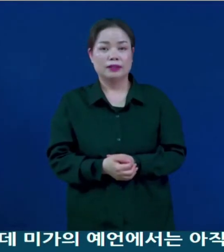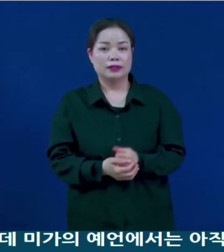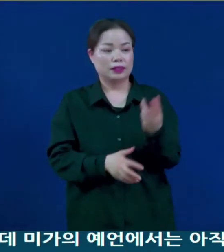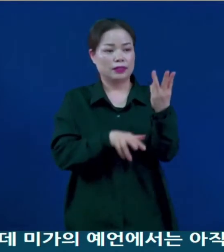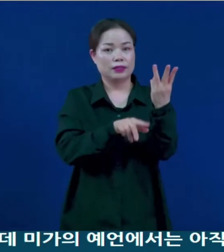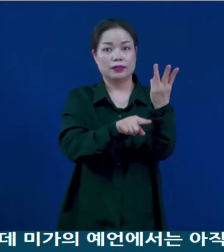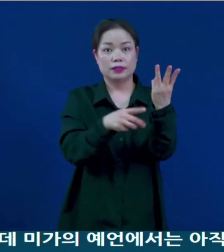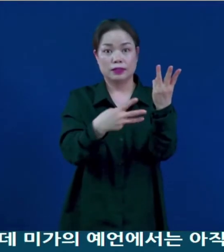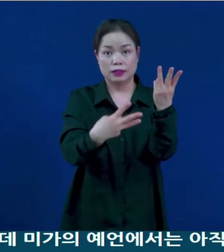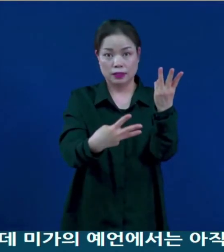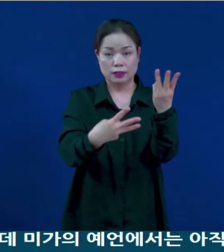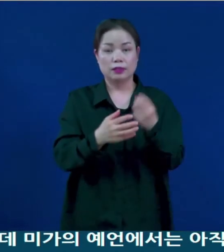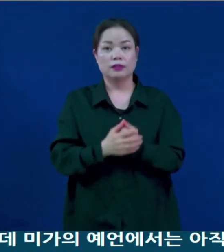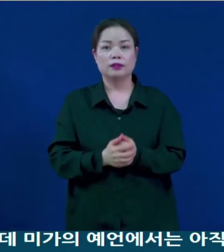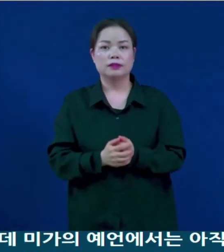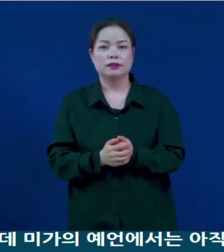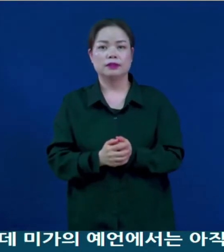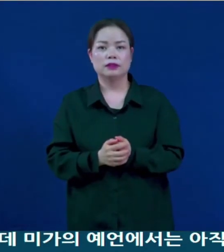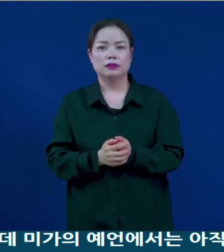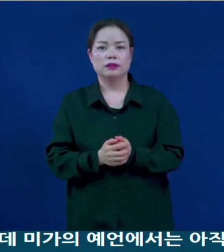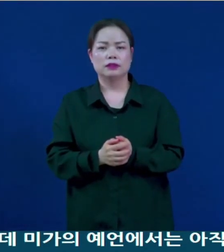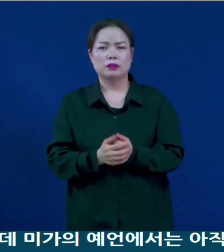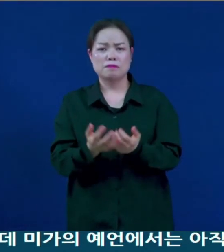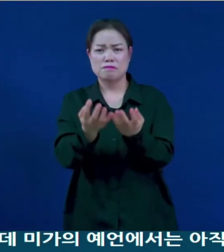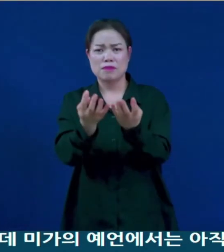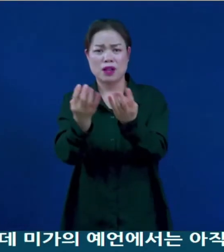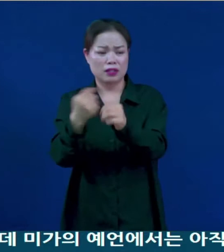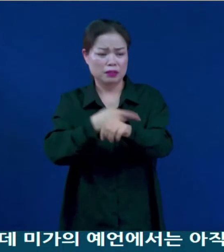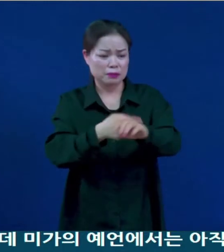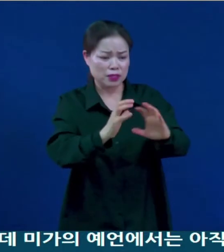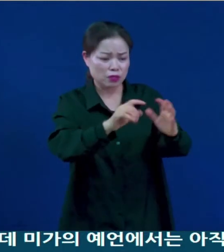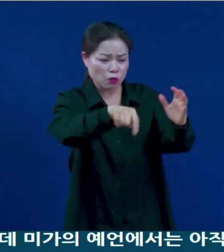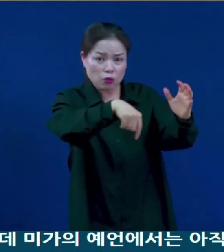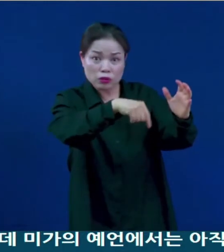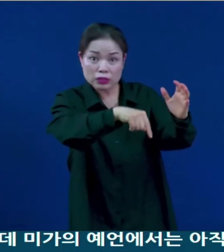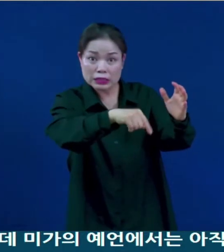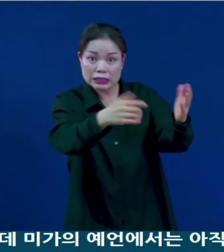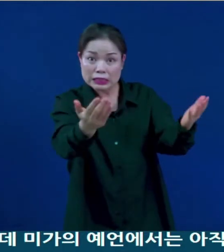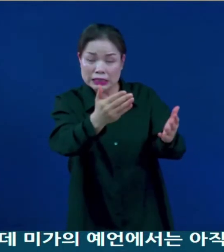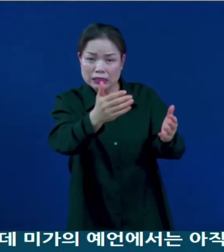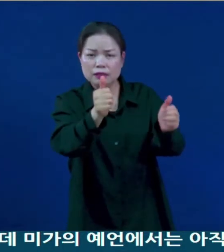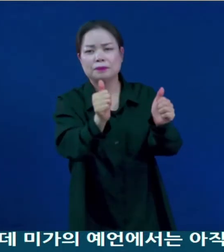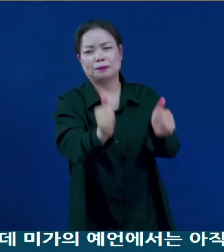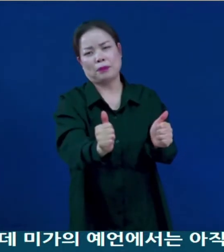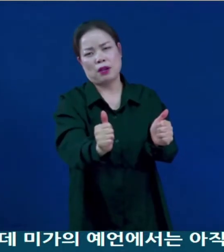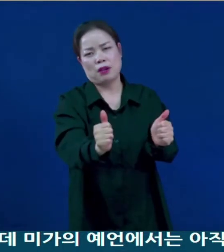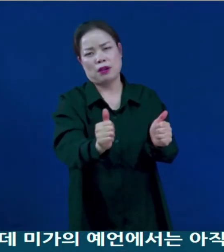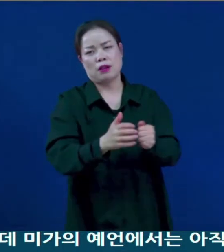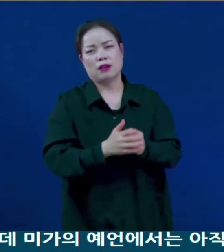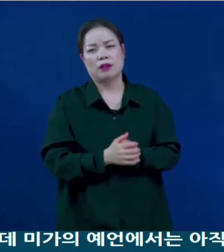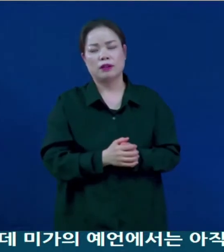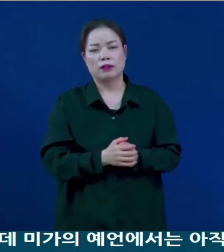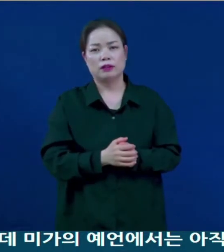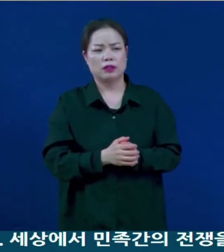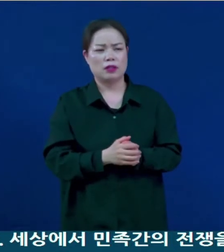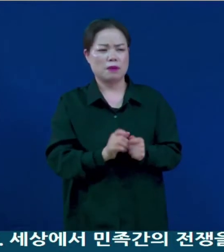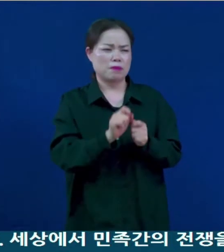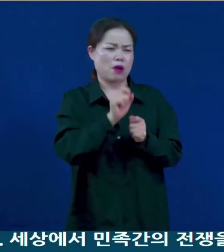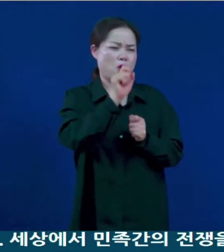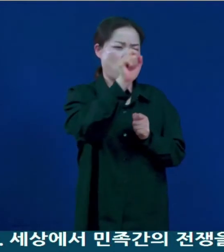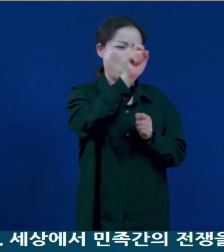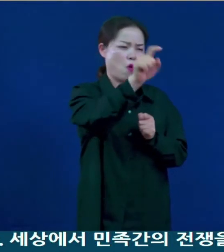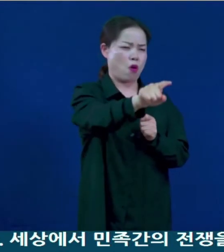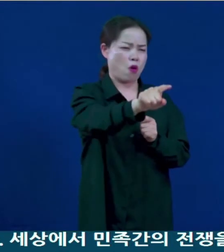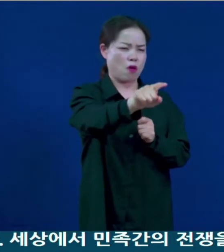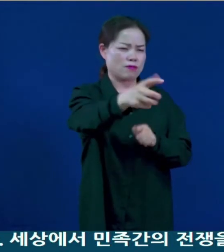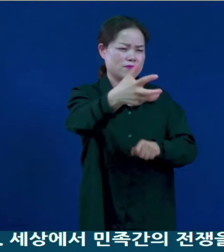3절을 보십시오. 그가 많은 민족들 사이의 일을 심판하시며 먼 곳 강한